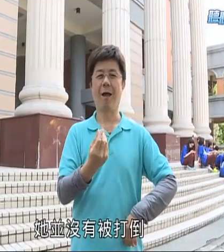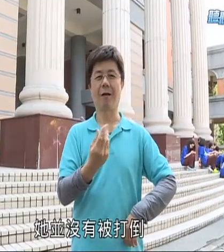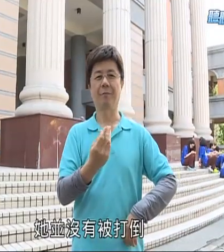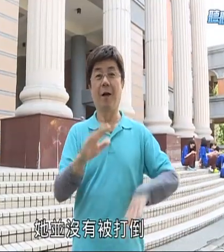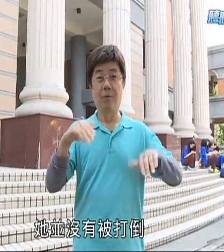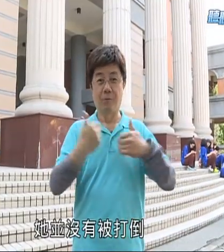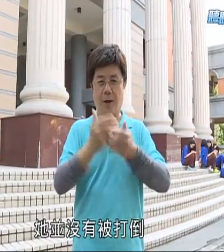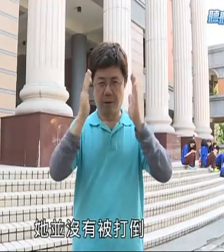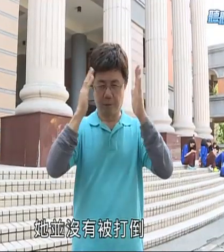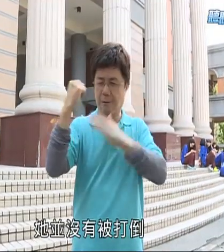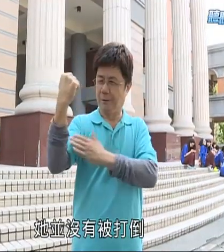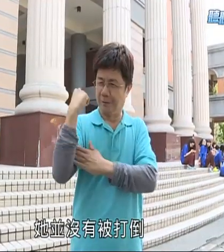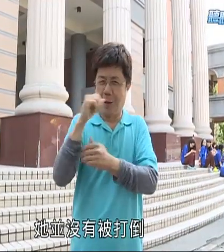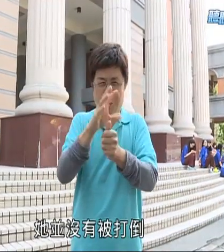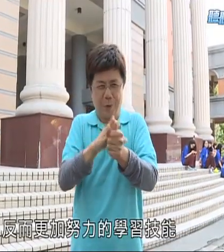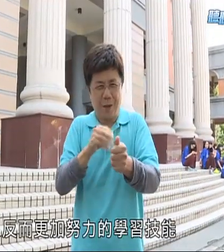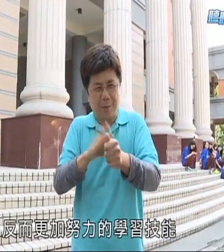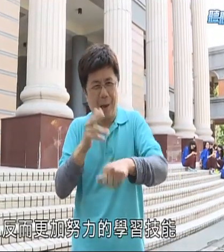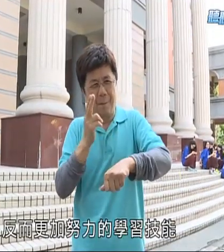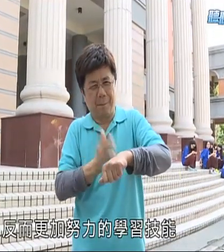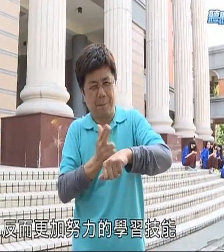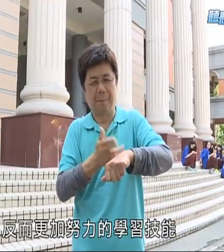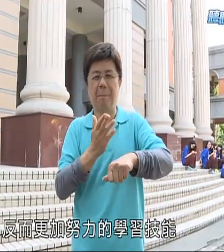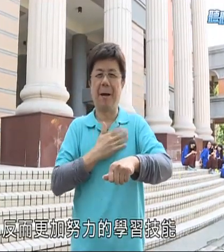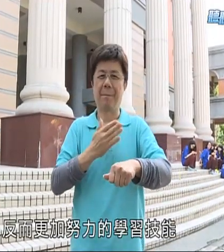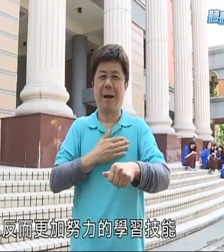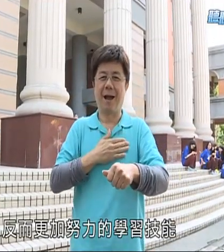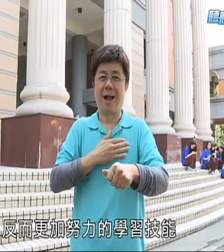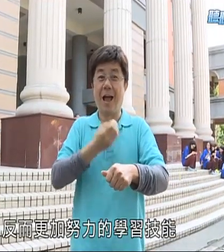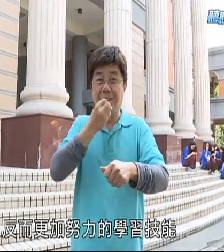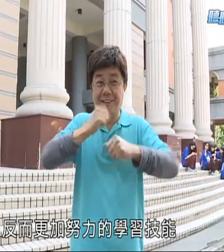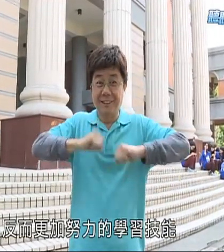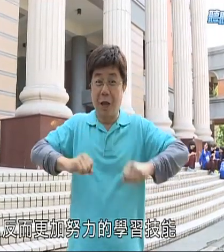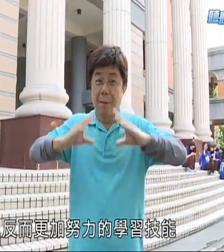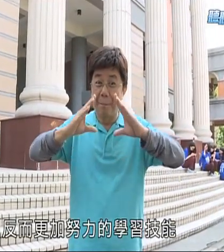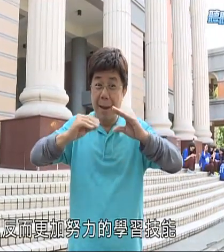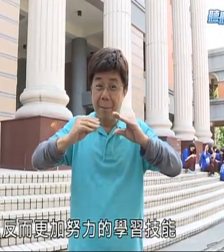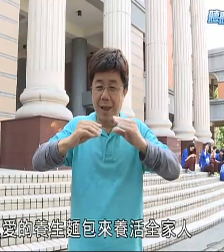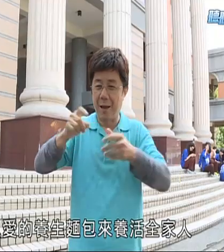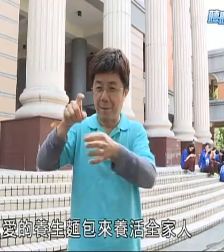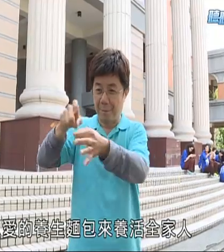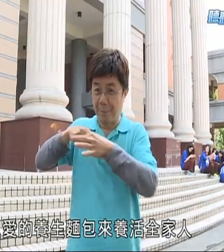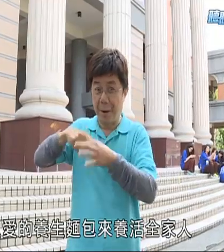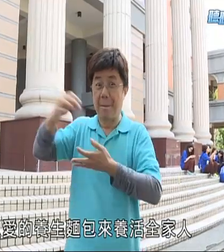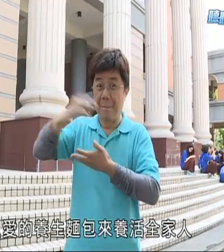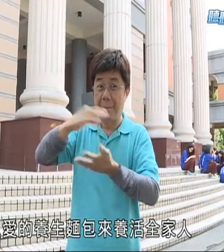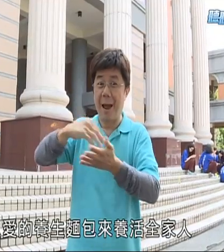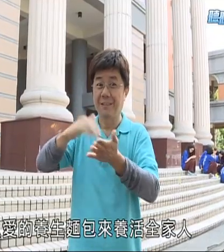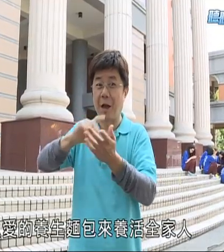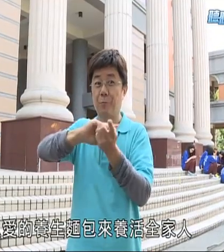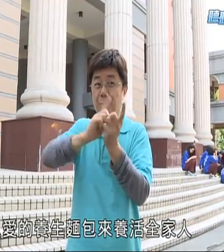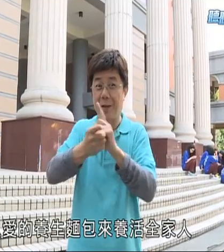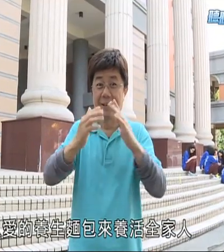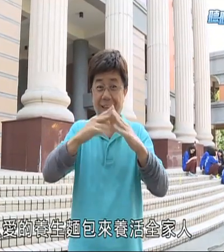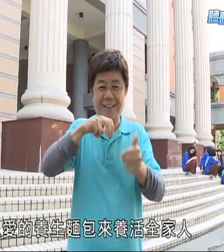并没有被打倒，反而更加努力的学习技能，以爱的养生面包来养活全家